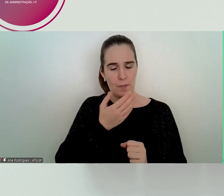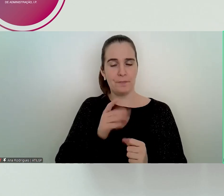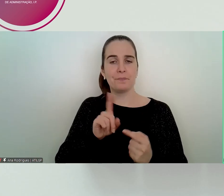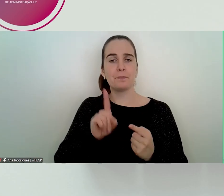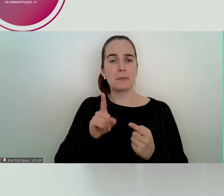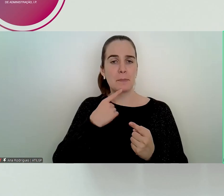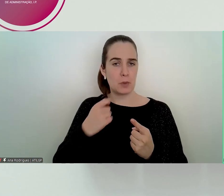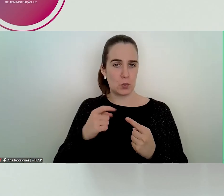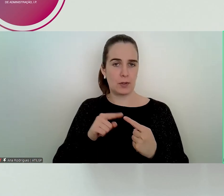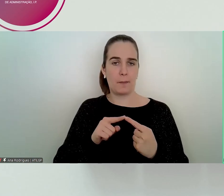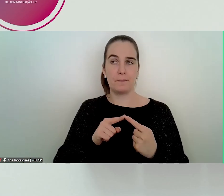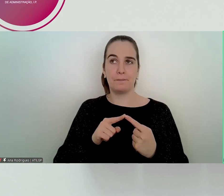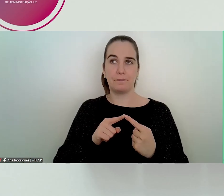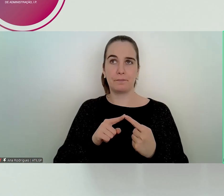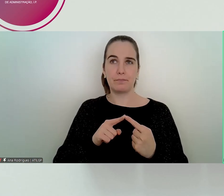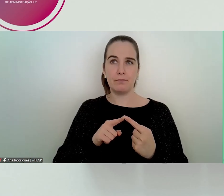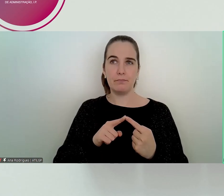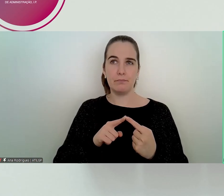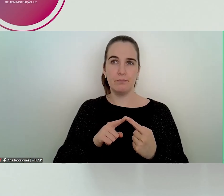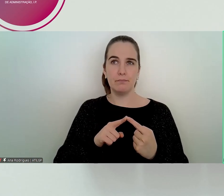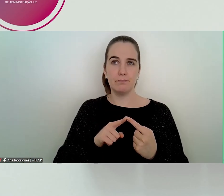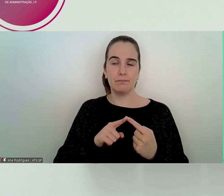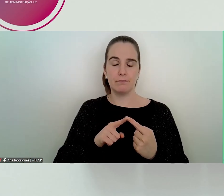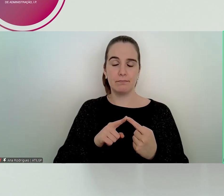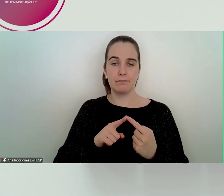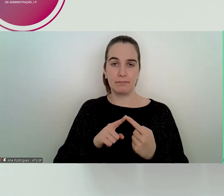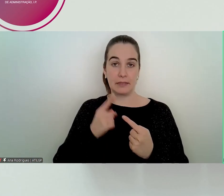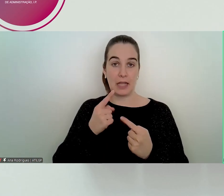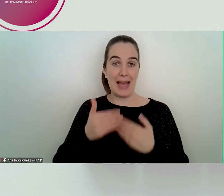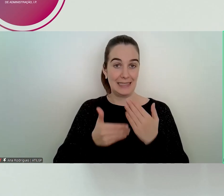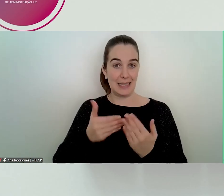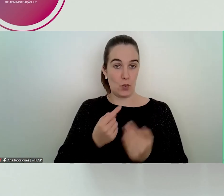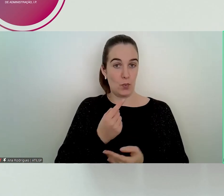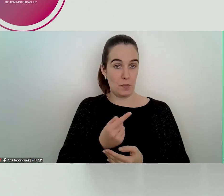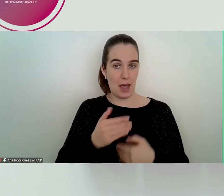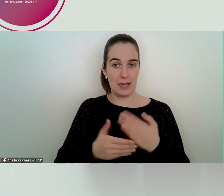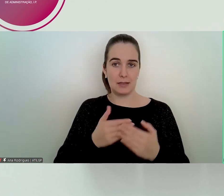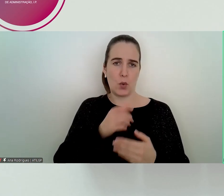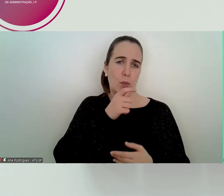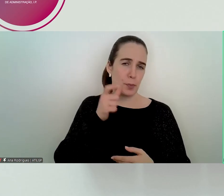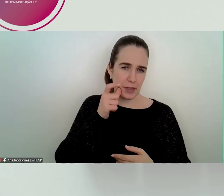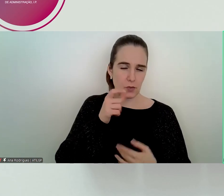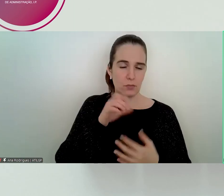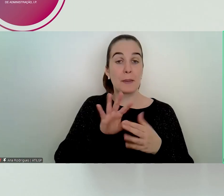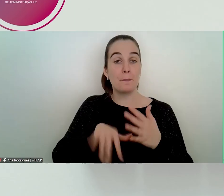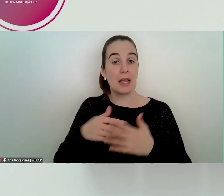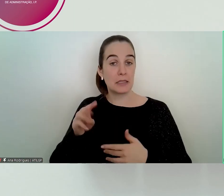tem que ver com aliás, com uma das ações ou um dos compromissos deste terceiro